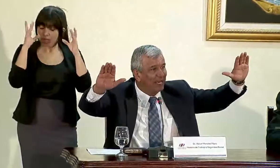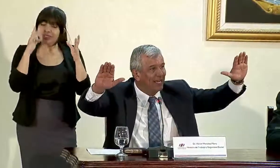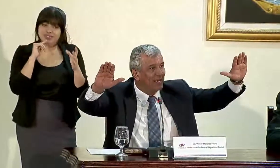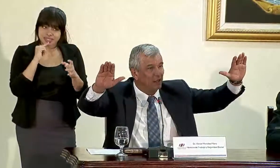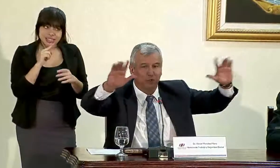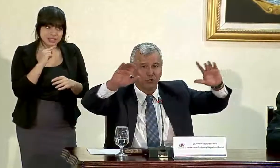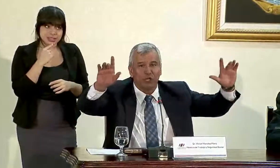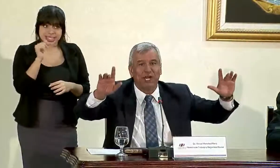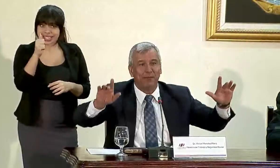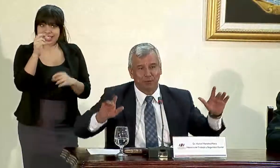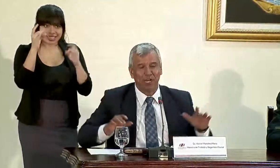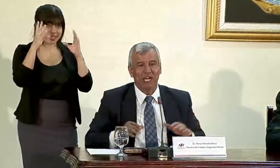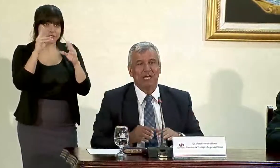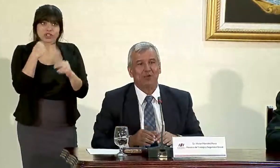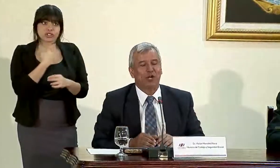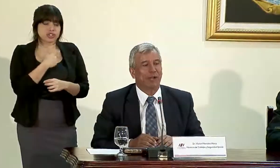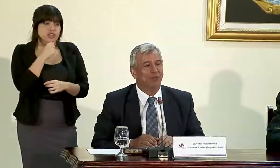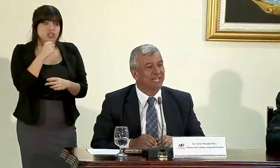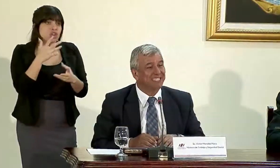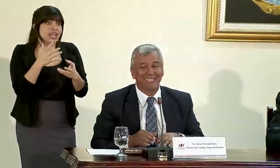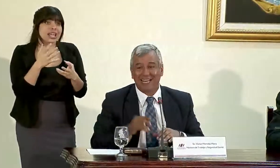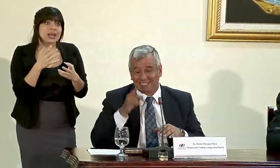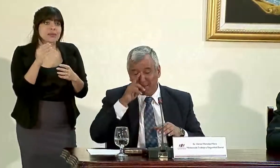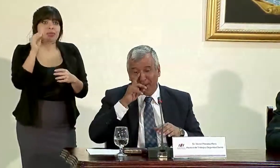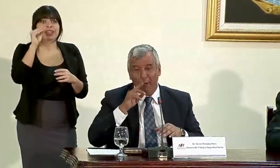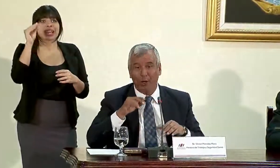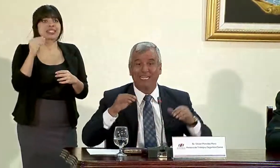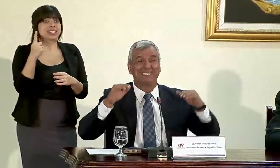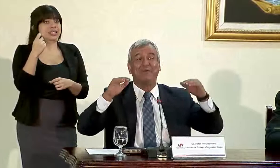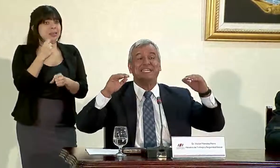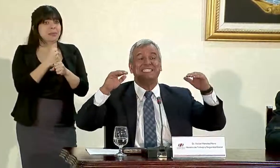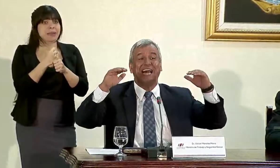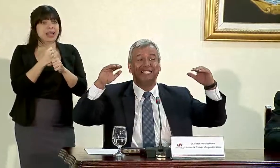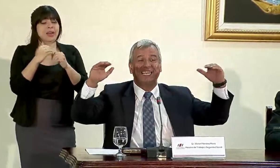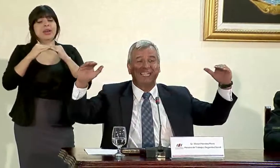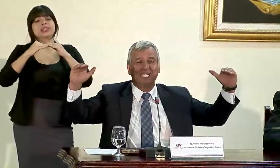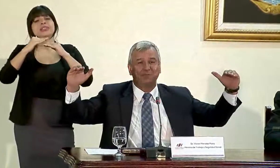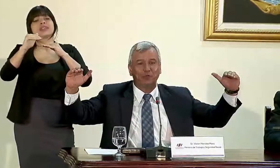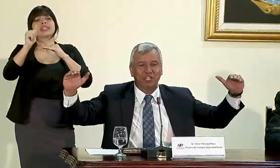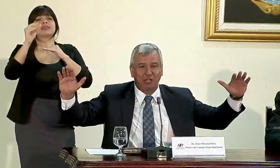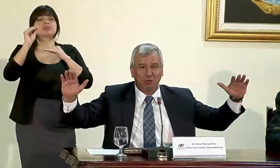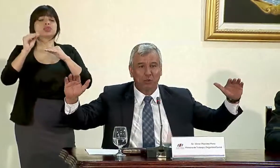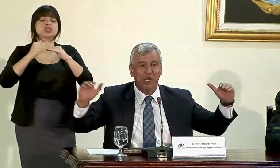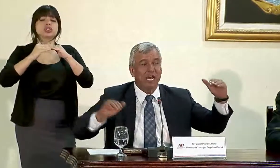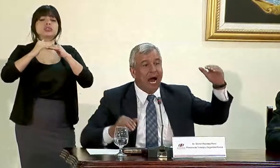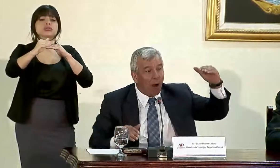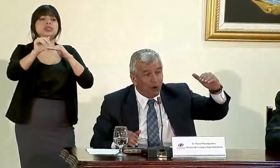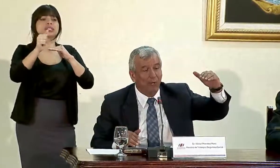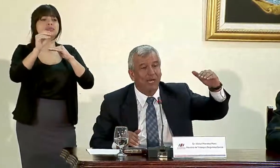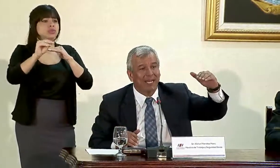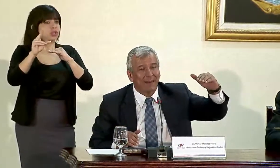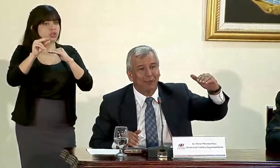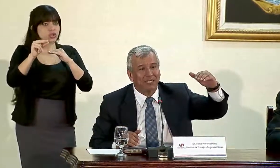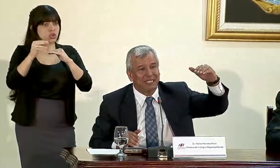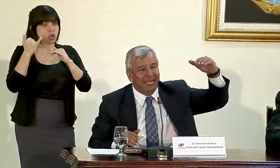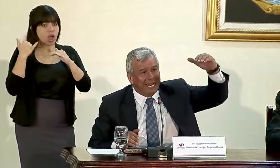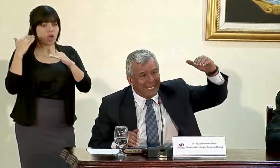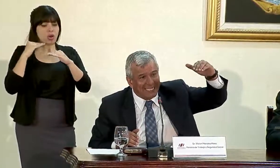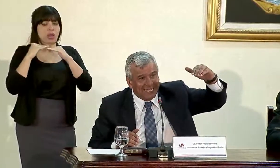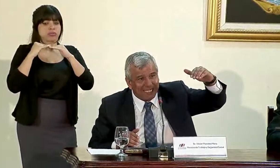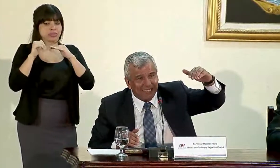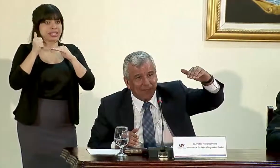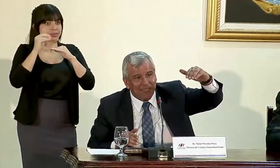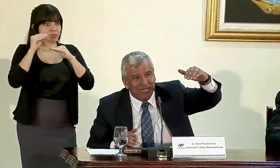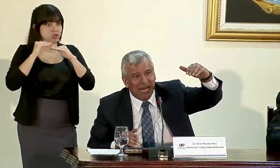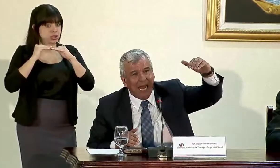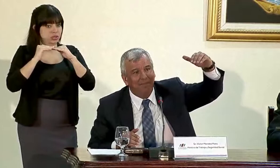terrible. Nosotros no queremos tasas de desempleo estabilizadas en el 10%. Ahora lo que queremos es que